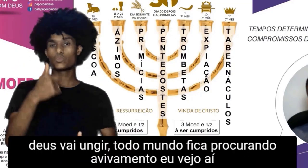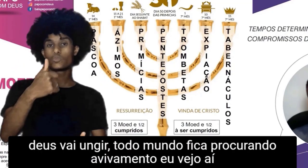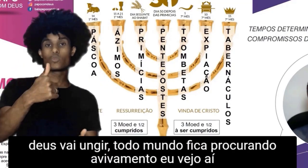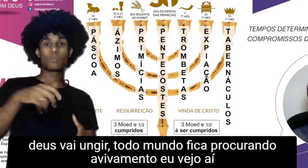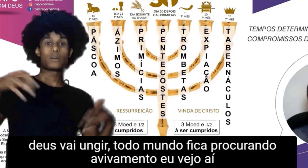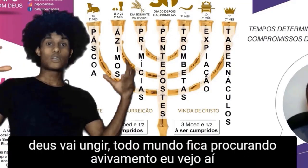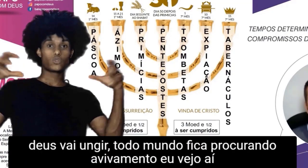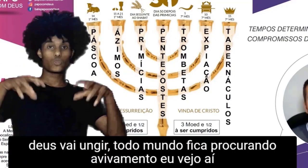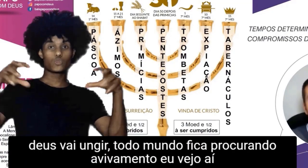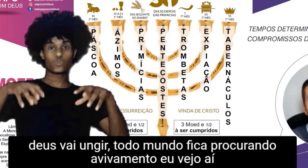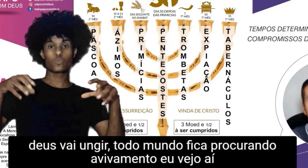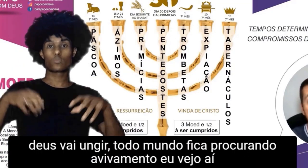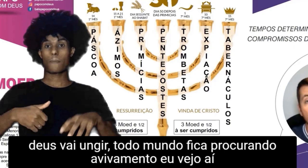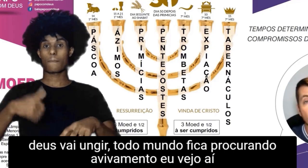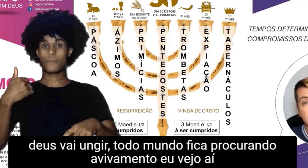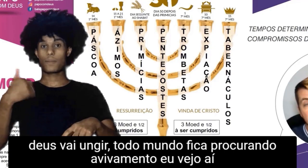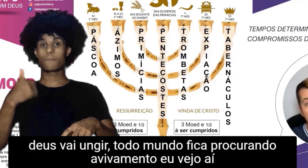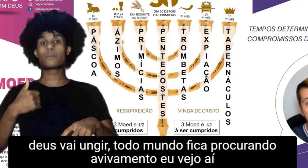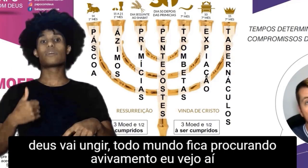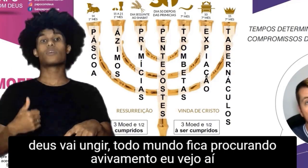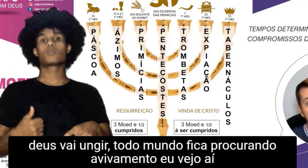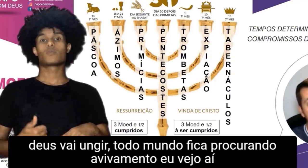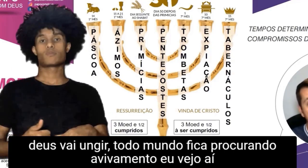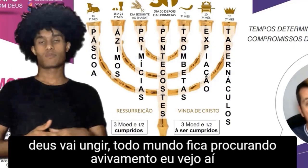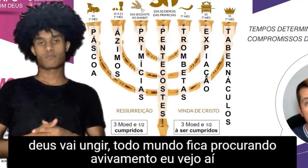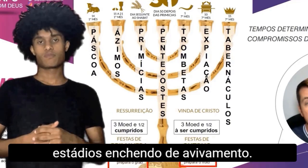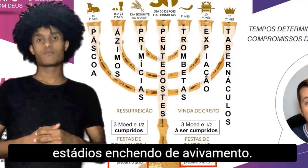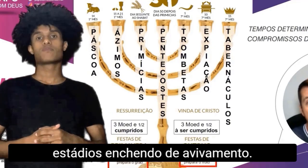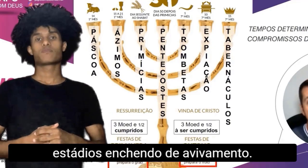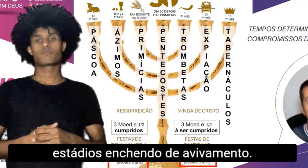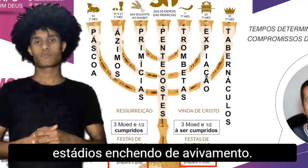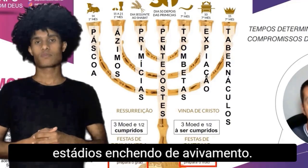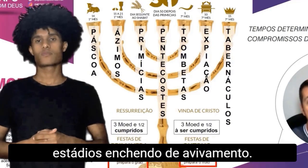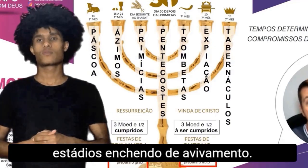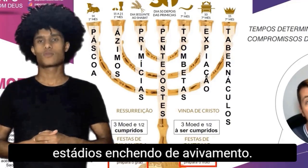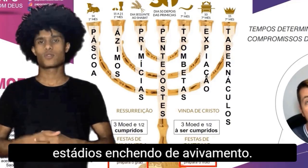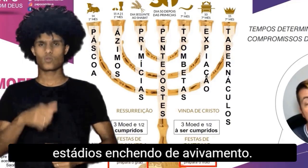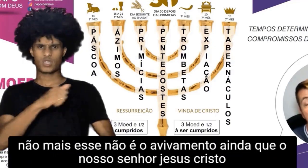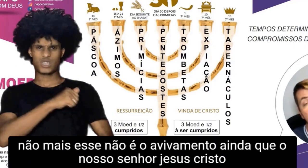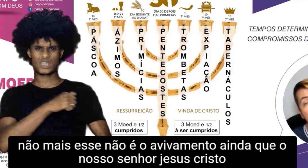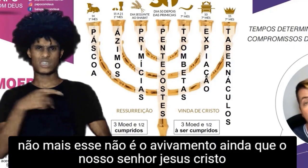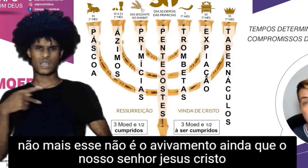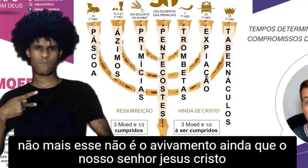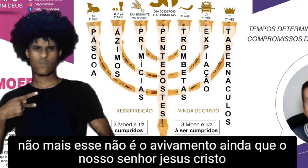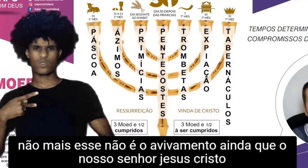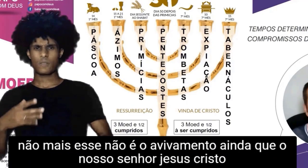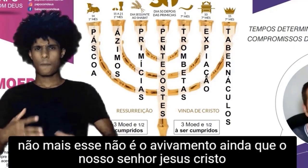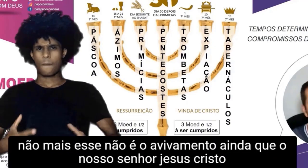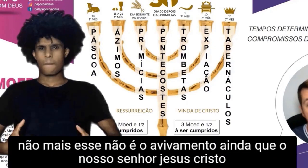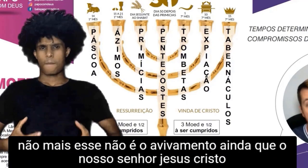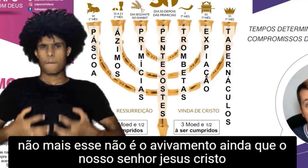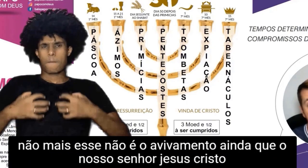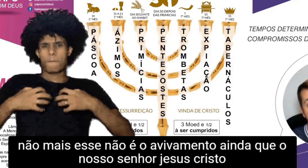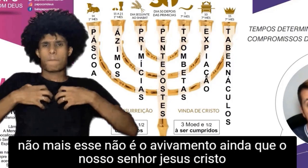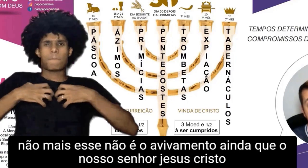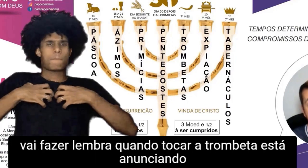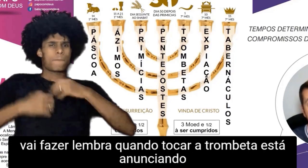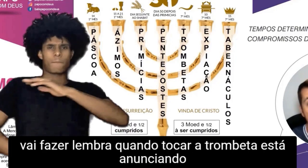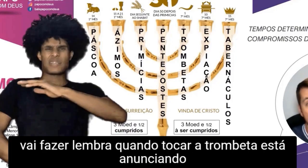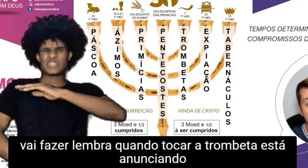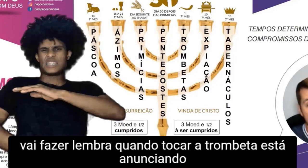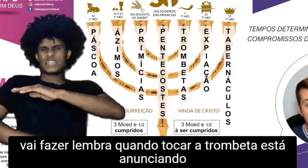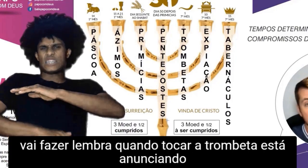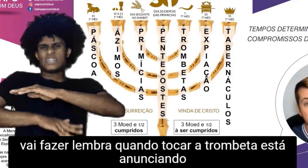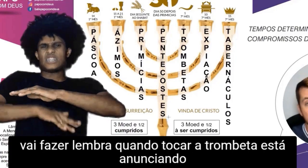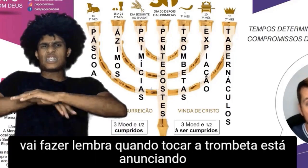amém? Deus vai ungir. Todo mundo fica procurando avivamento, eu vejo aí estádios enchendo de avivamento, mas esse não é o avivamento ainda que o nosso Senhor Jesus Cristo vai